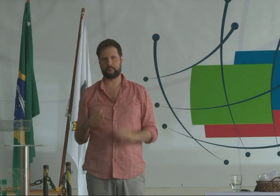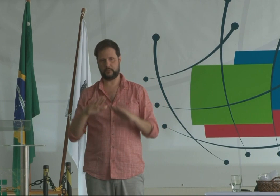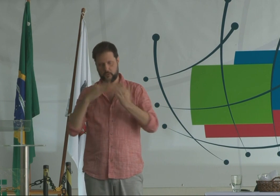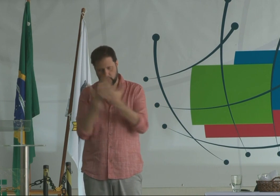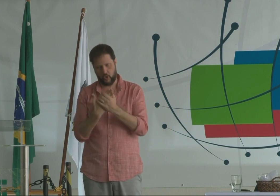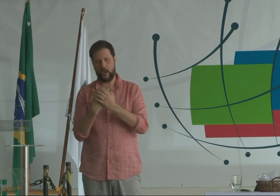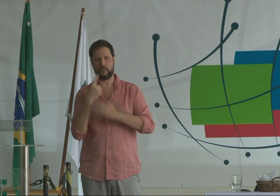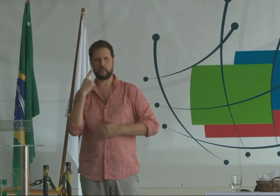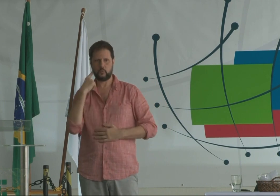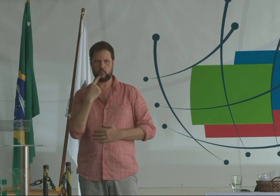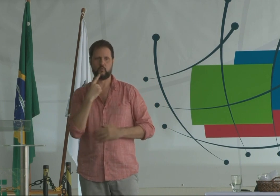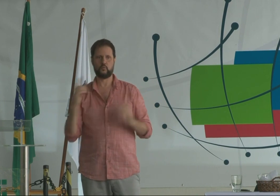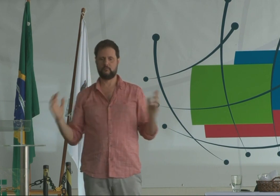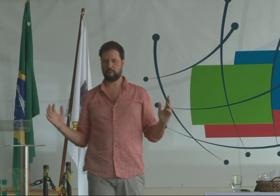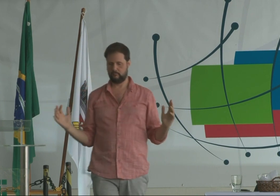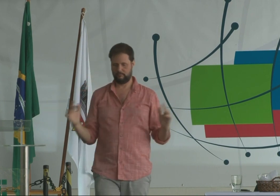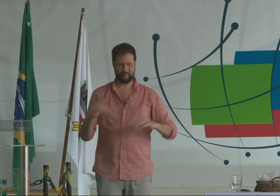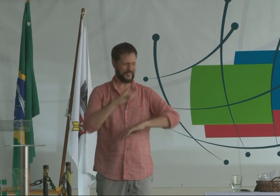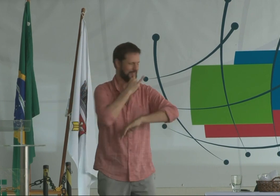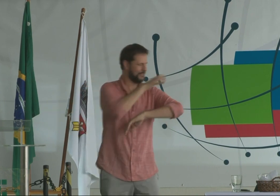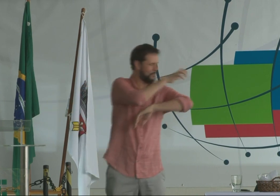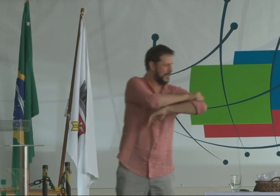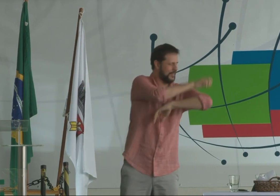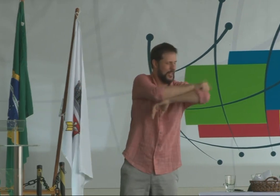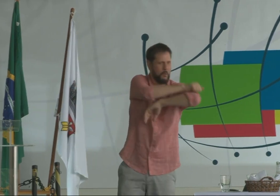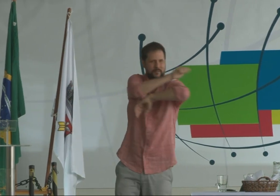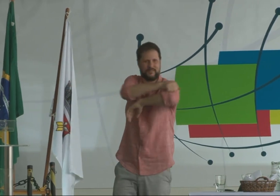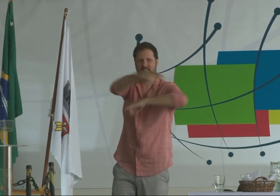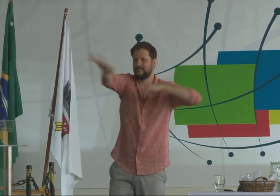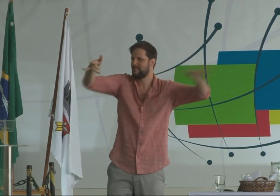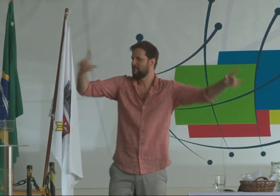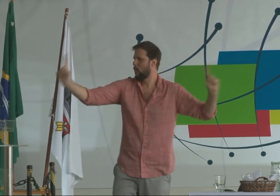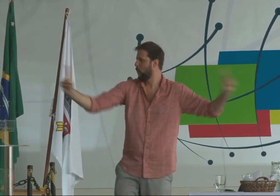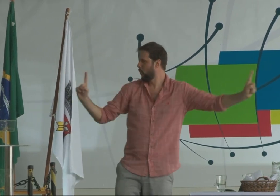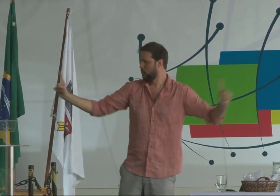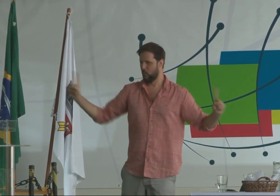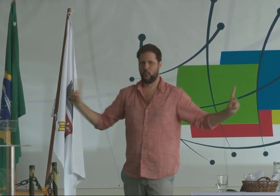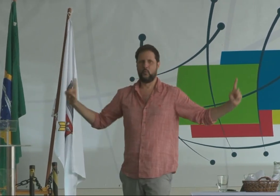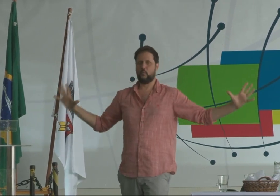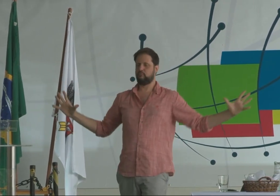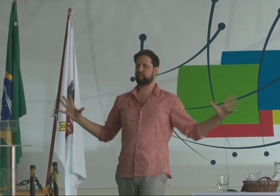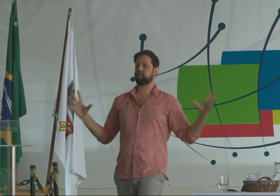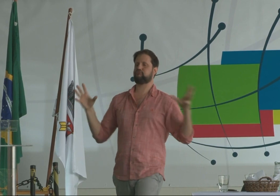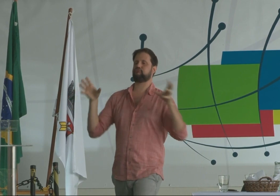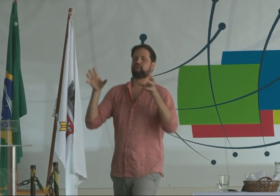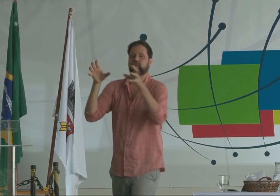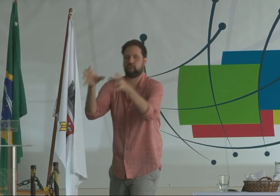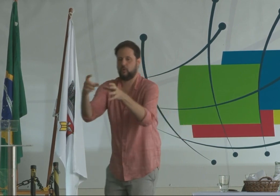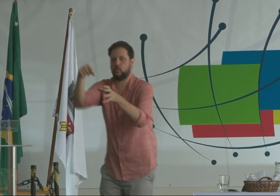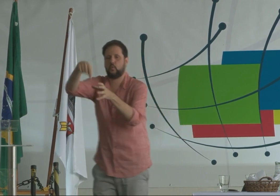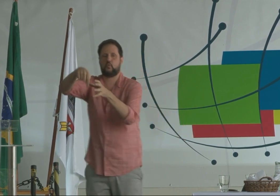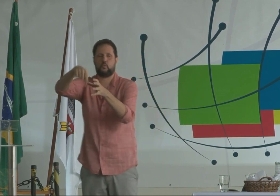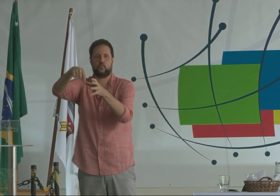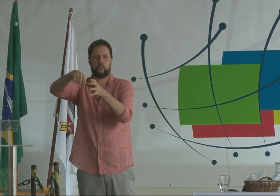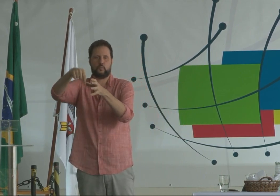inicialmente. É um processo que a gente vem tentando. Então, quer dizer. Não essas matrículas espalhadas. Então, juntar em uma escola